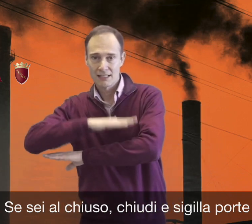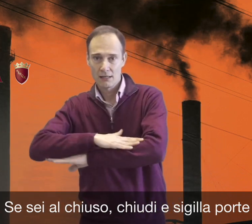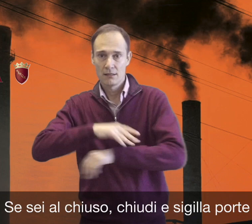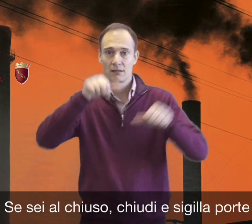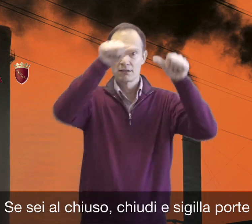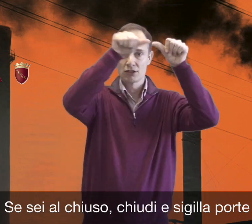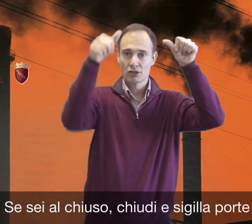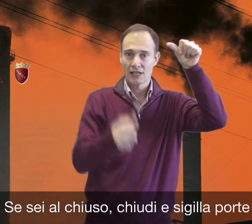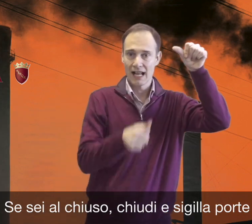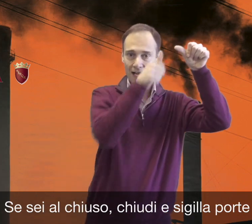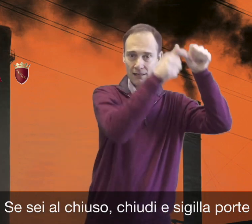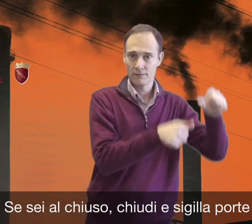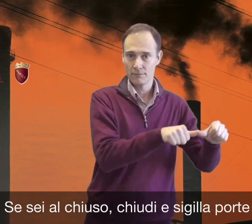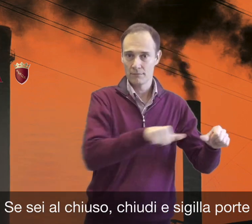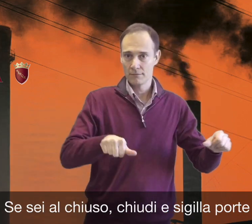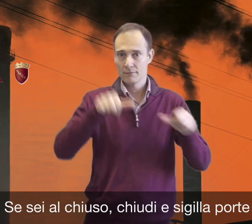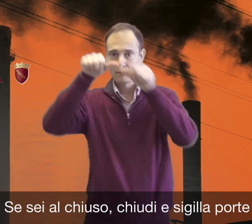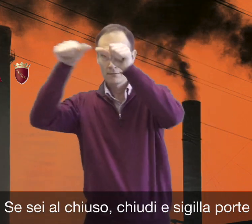tieni libero il telefono